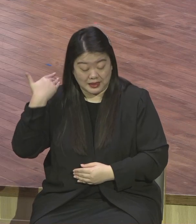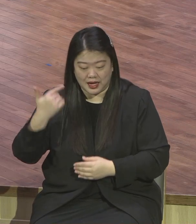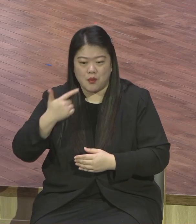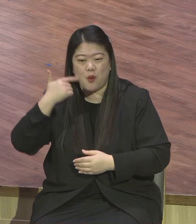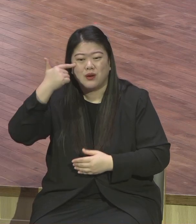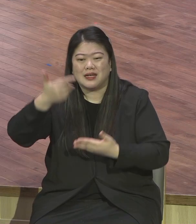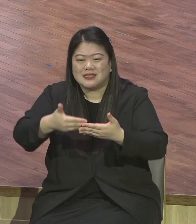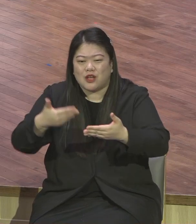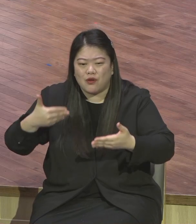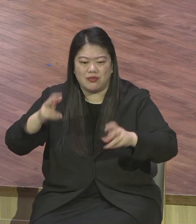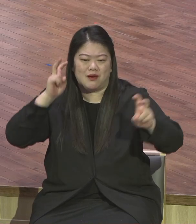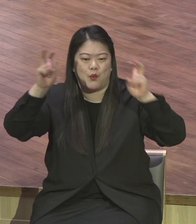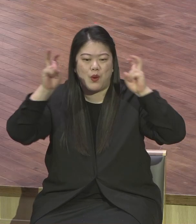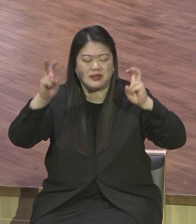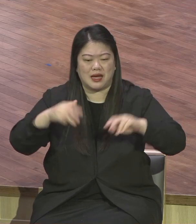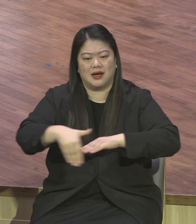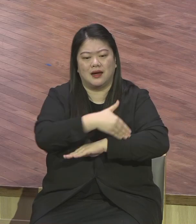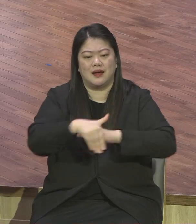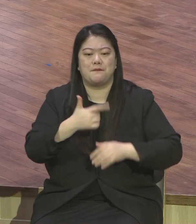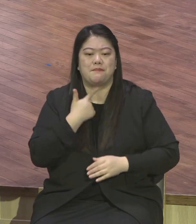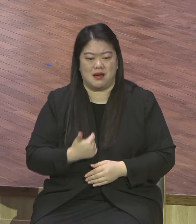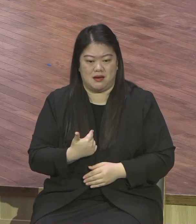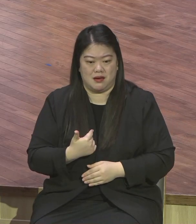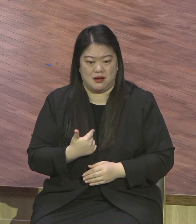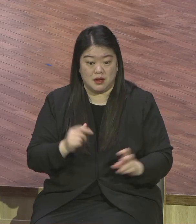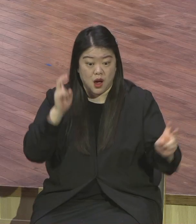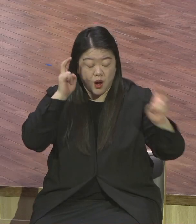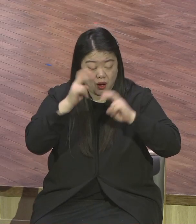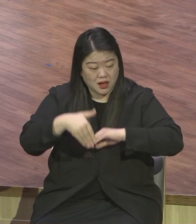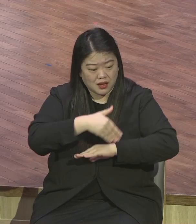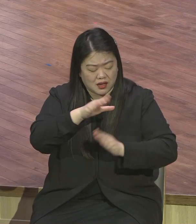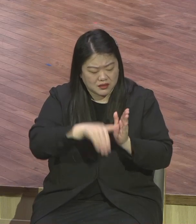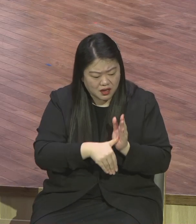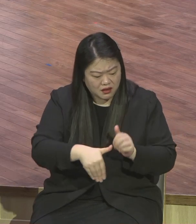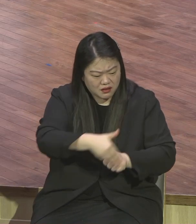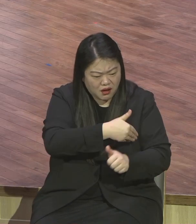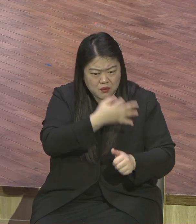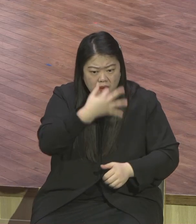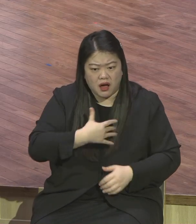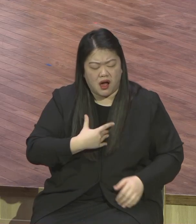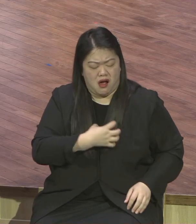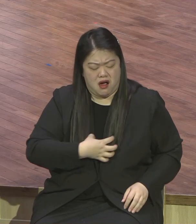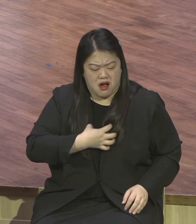직분 다 안 받은 안 맡아본 직분이 없어.